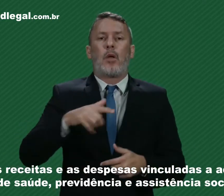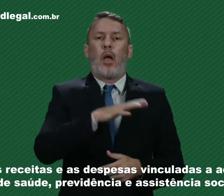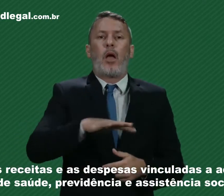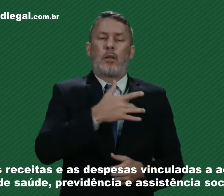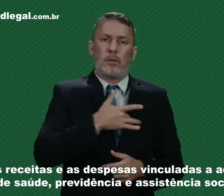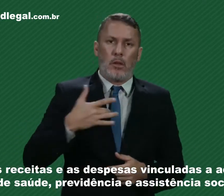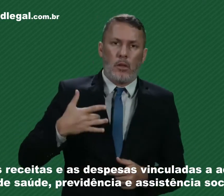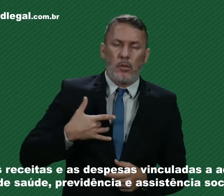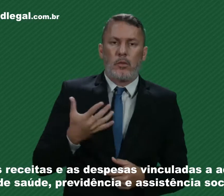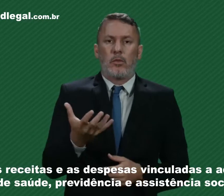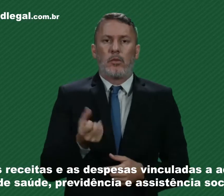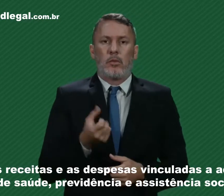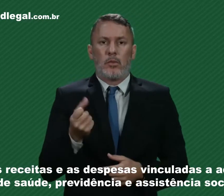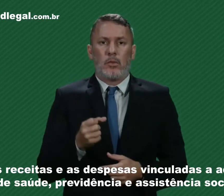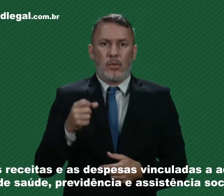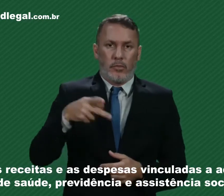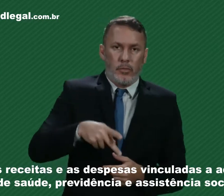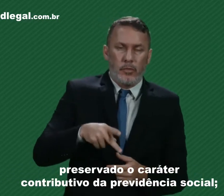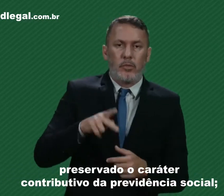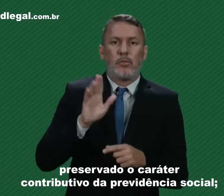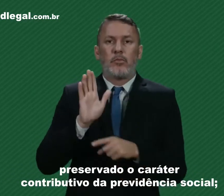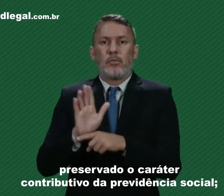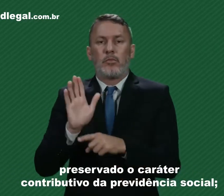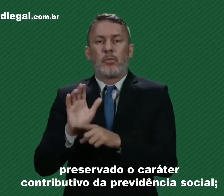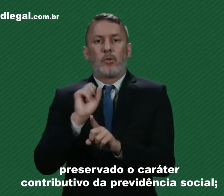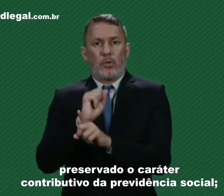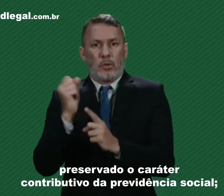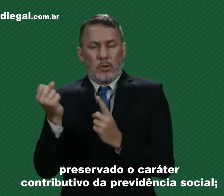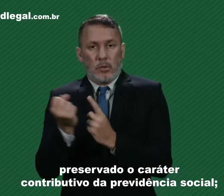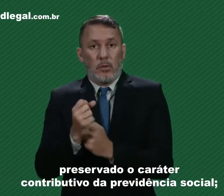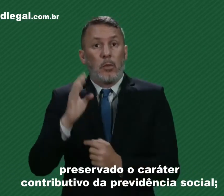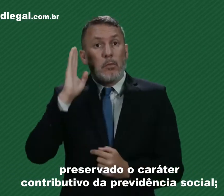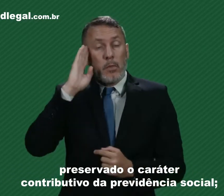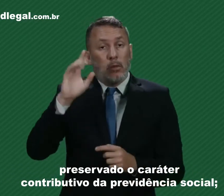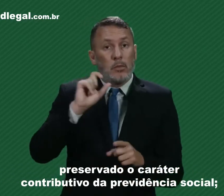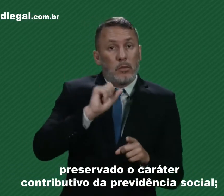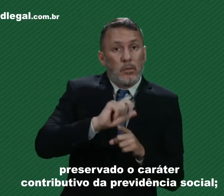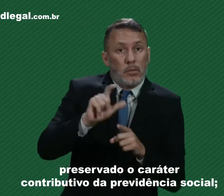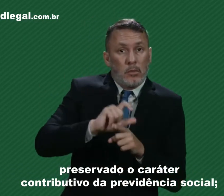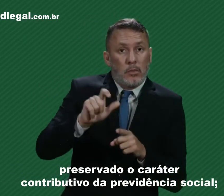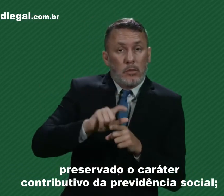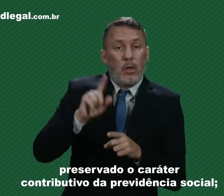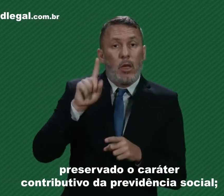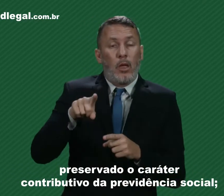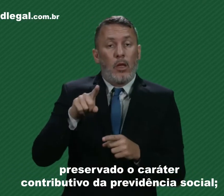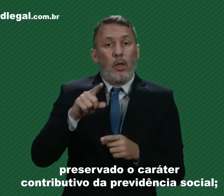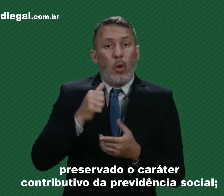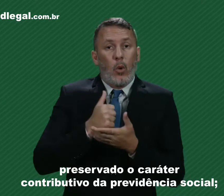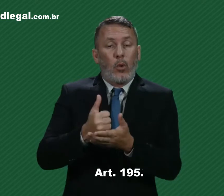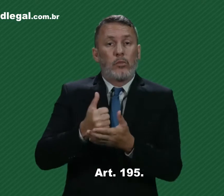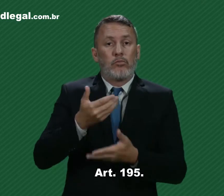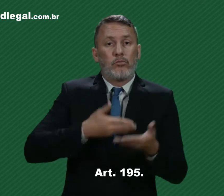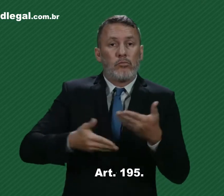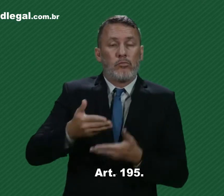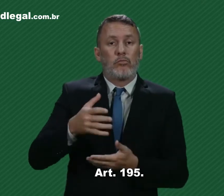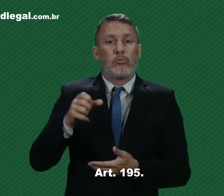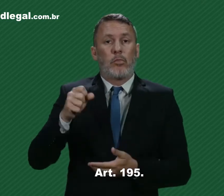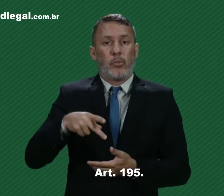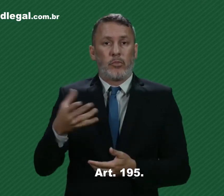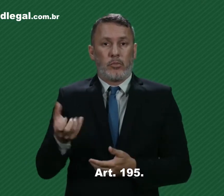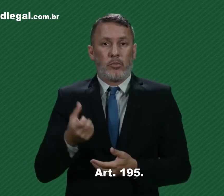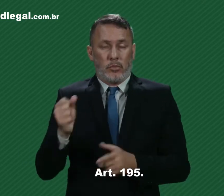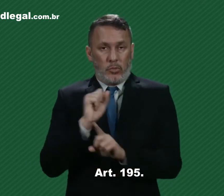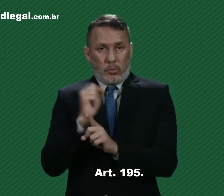saúde, previdência e assistência social, preservado o caráter contributivo da previdência social.